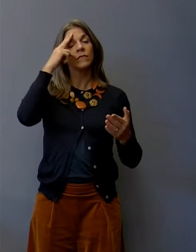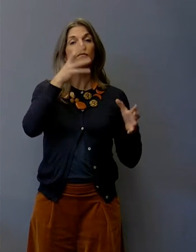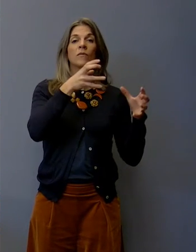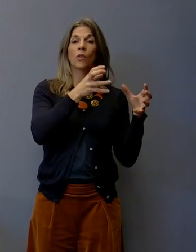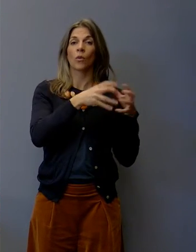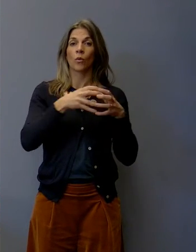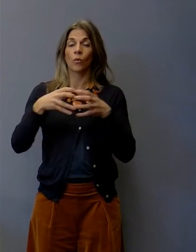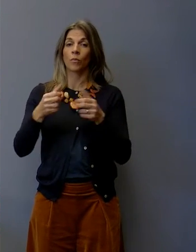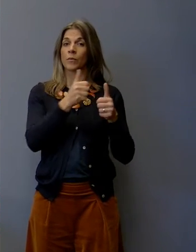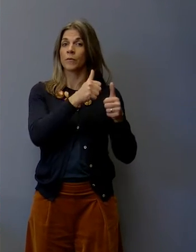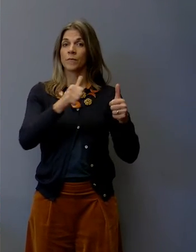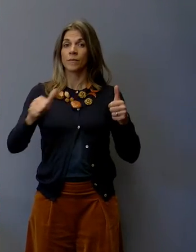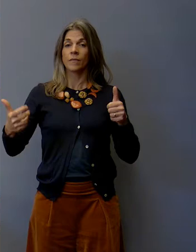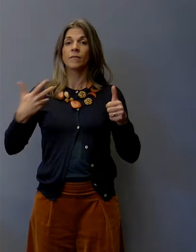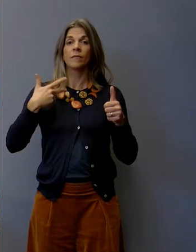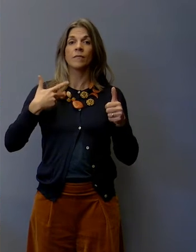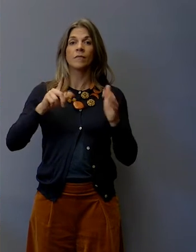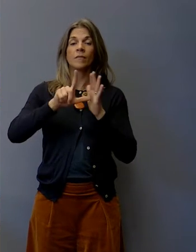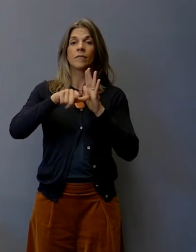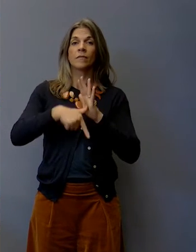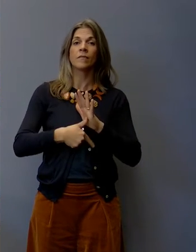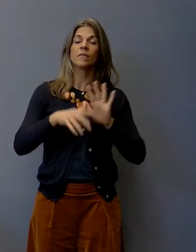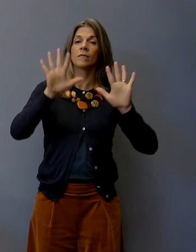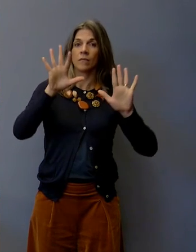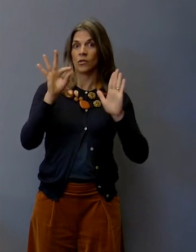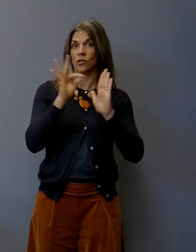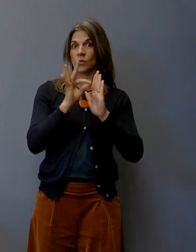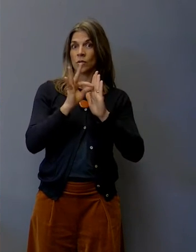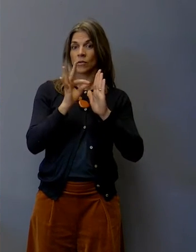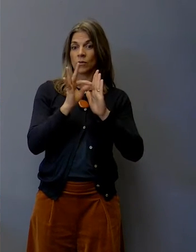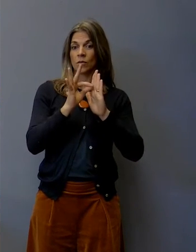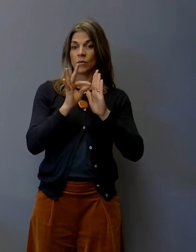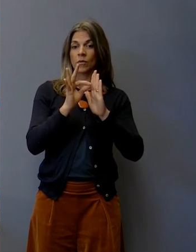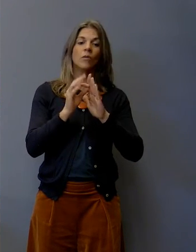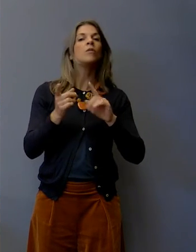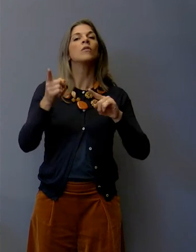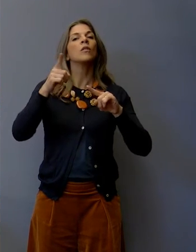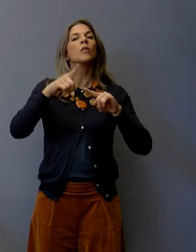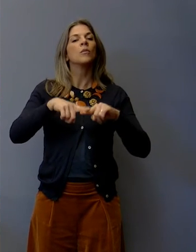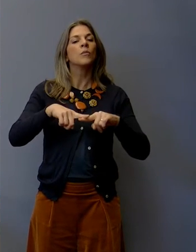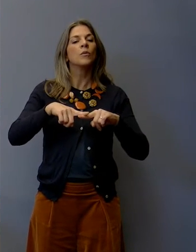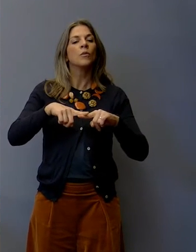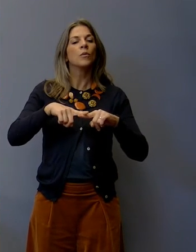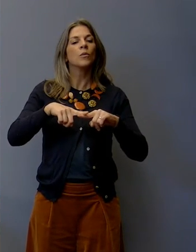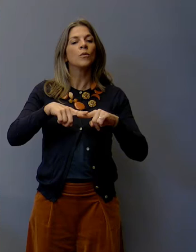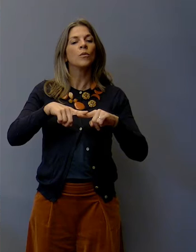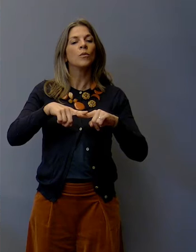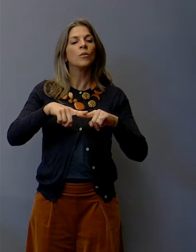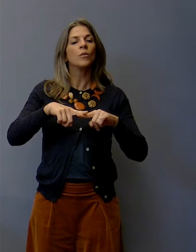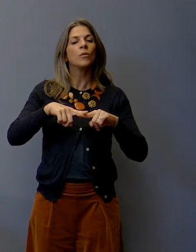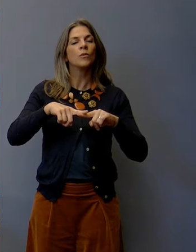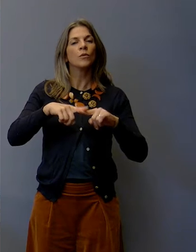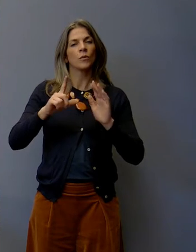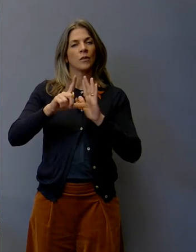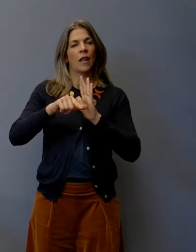disposizione dieci minuti la dichiarazione di voto più l'eventuale tempo che residua dalla illustrazione